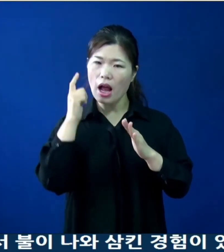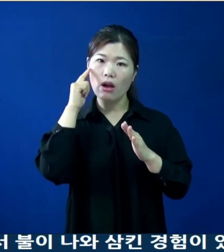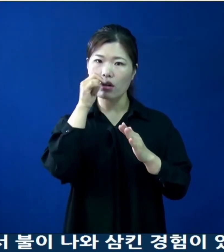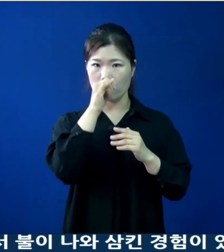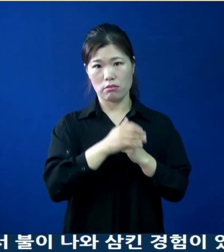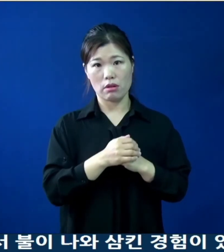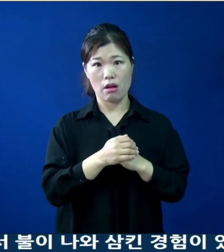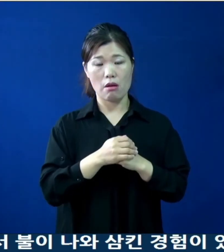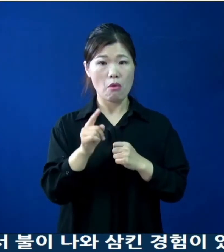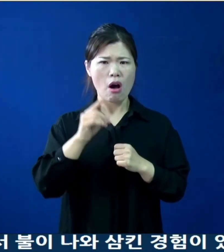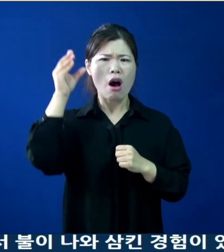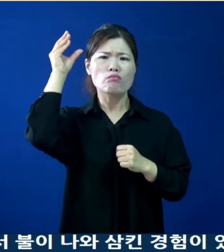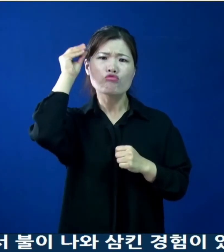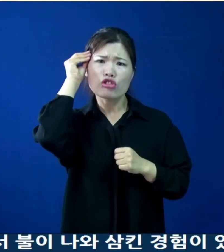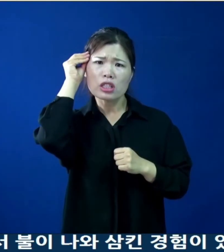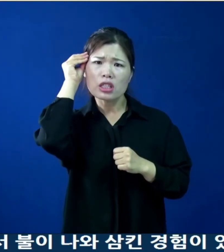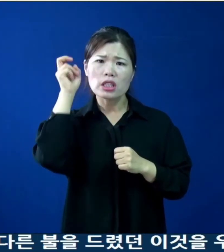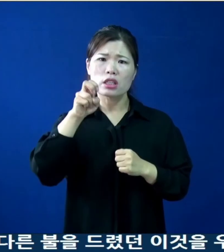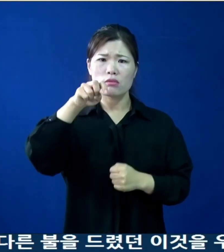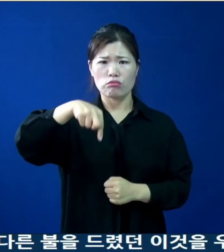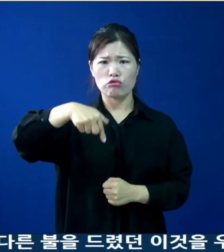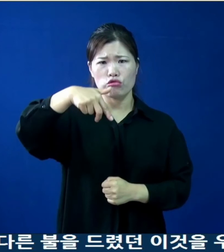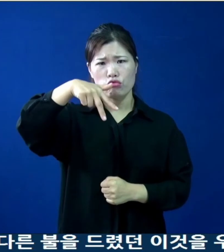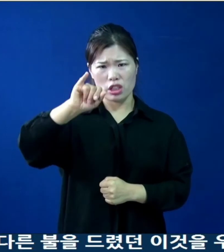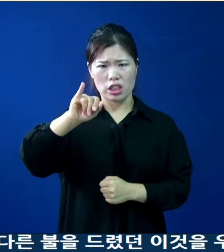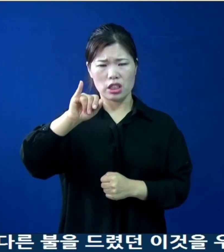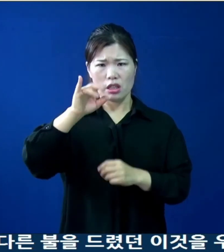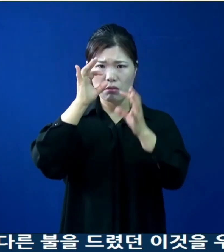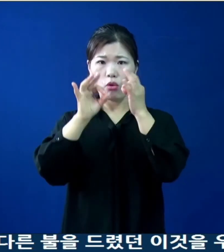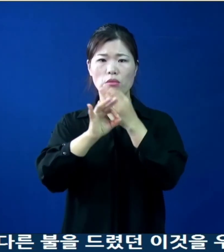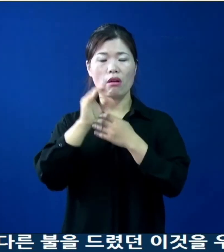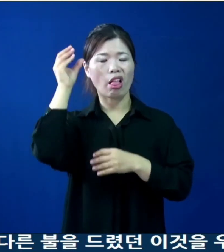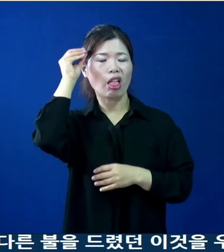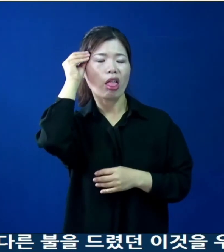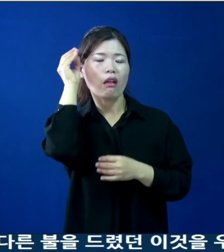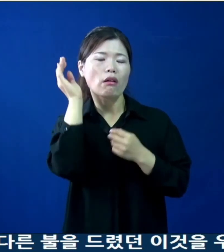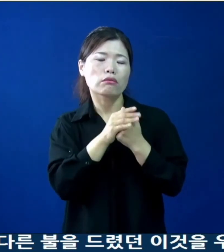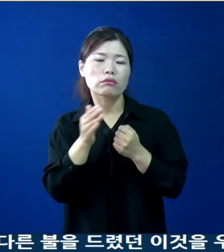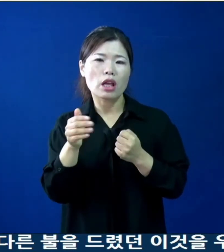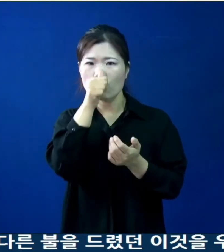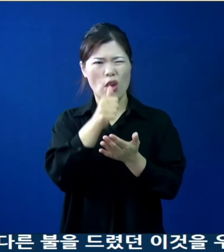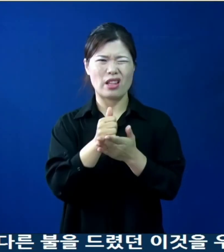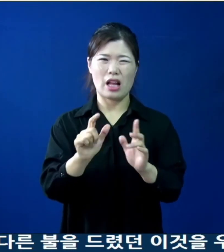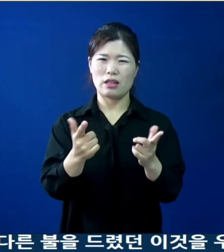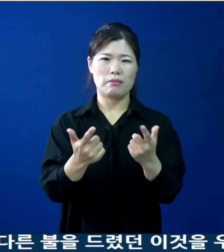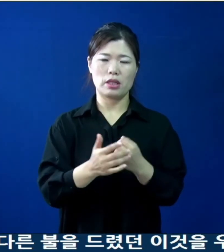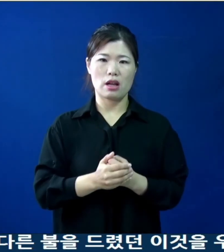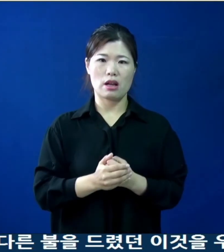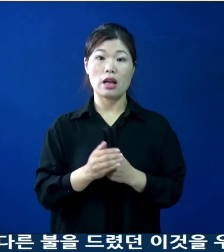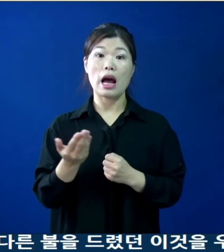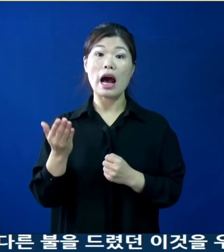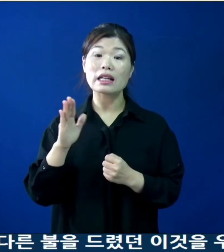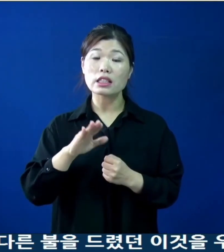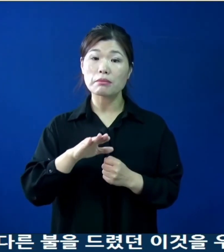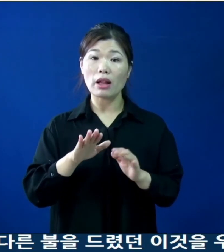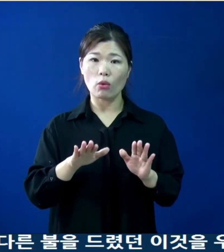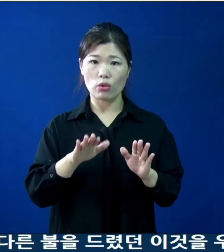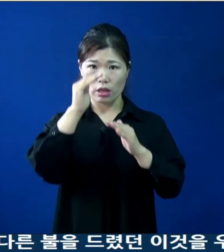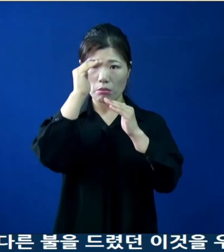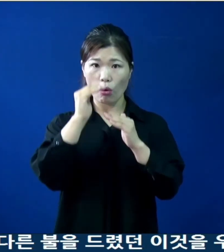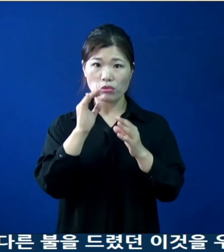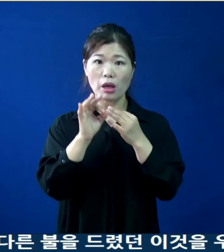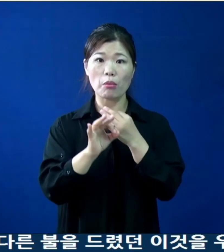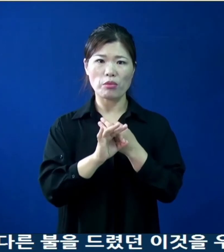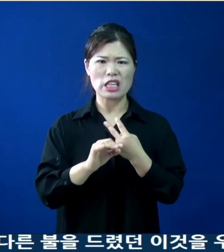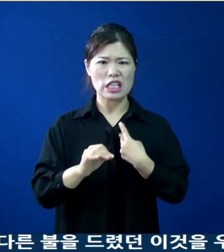무지한 것, 이것은 큰 죄악은 아닌 것 같아요. 우리가 부족하다는 자체가 죄는 아닌 것 같습니다. 다만 오늘 본문에